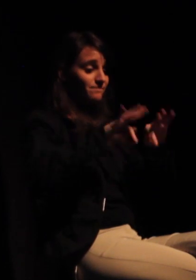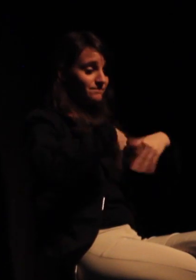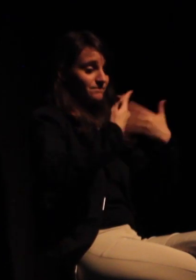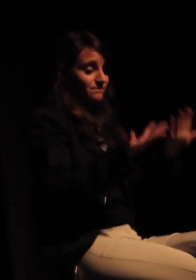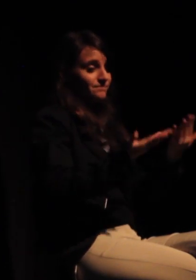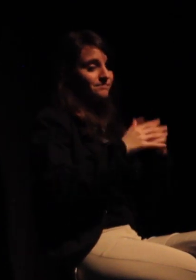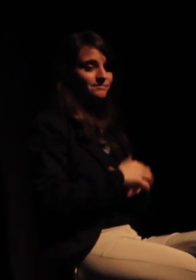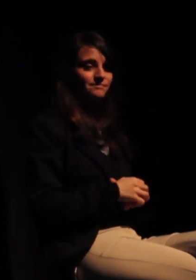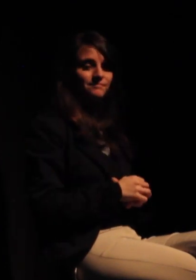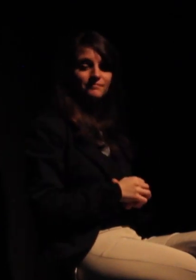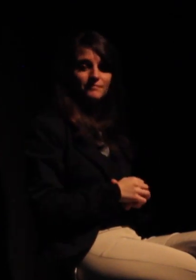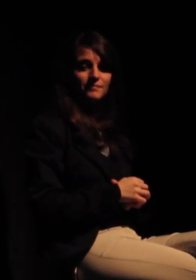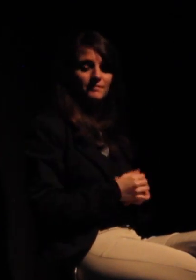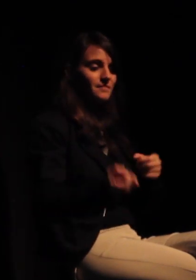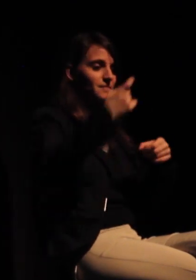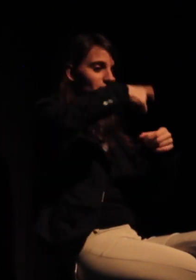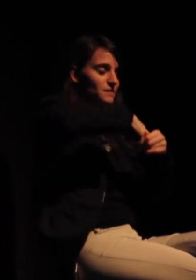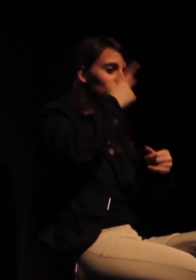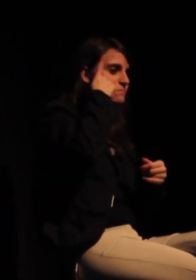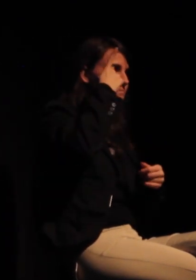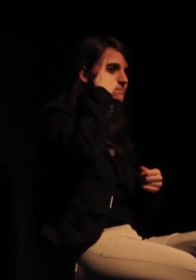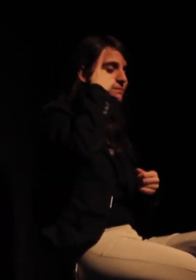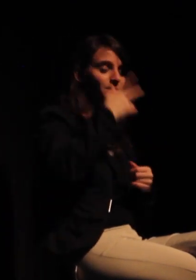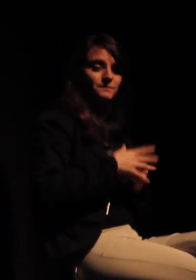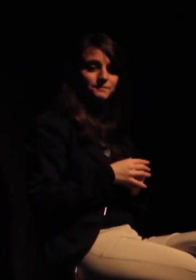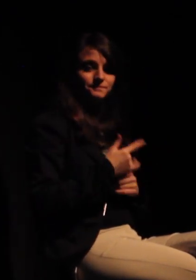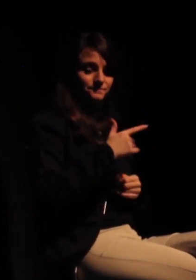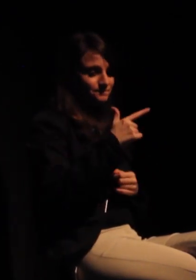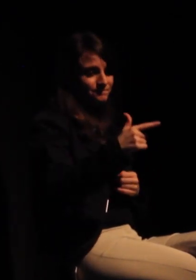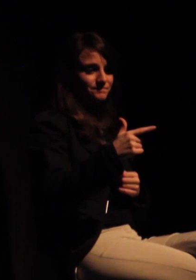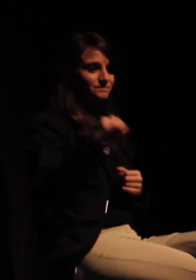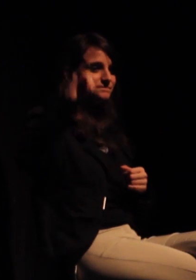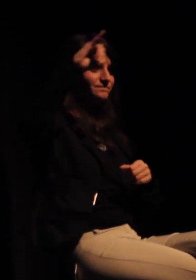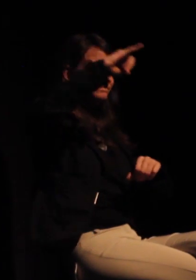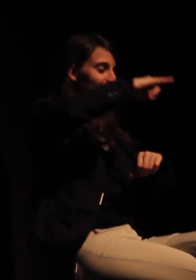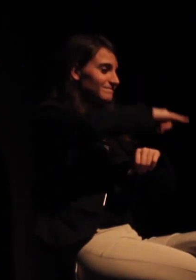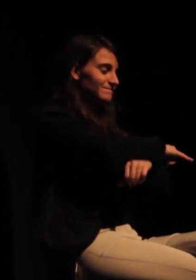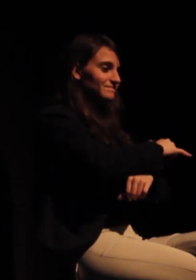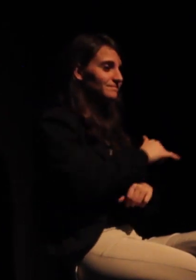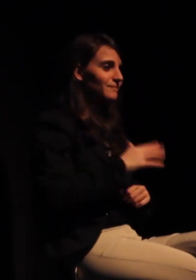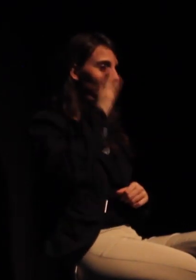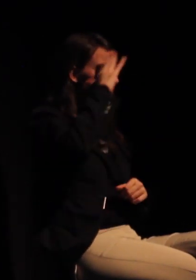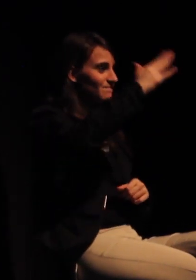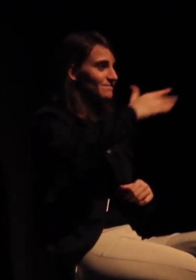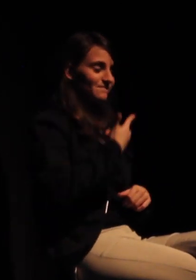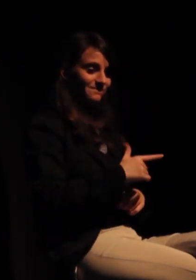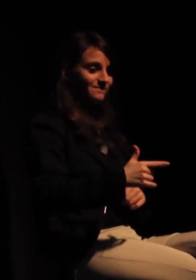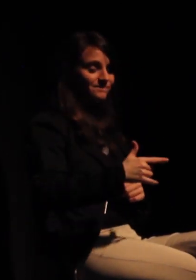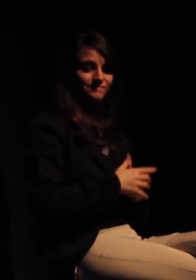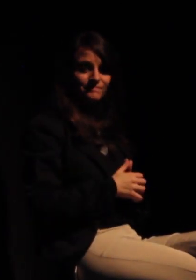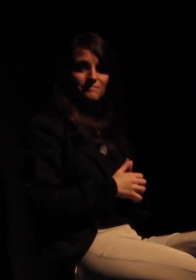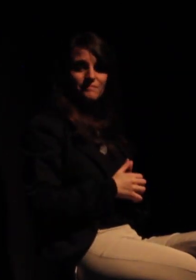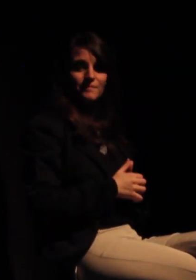Enfim, para voltar para São Paulo, eu não tinha nenhum avião direto. É aquela coisa loucura